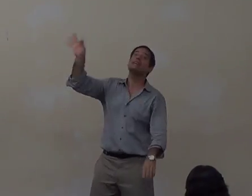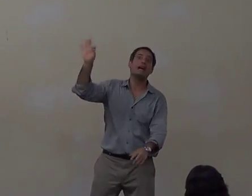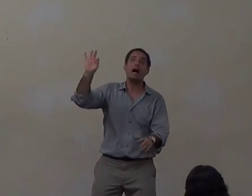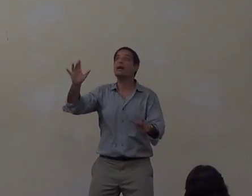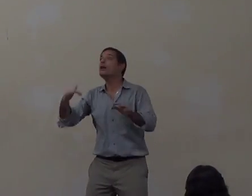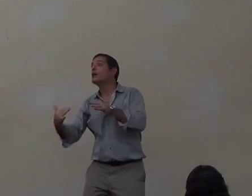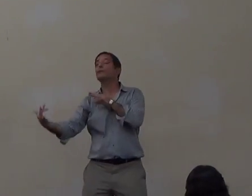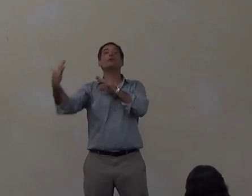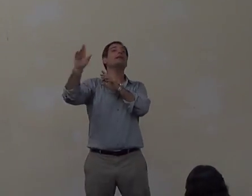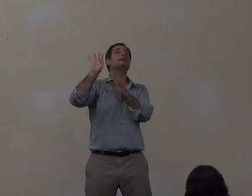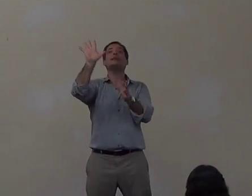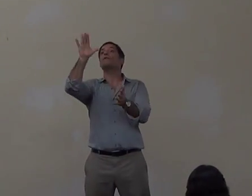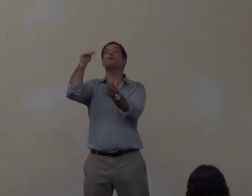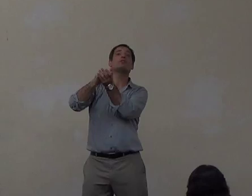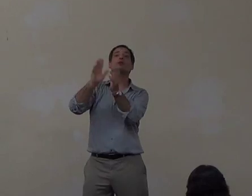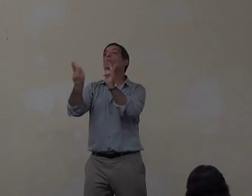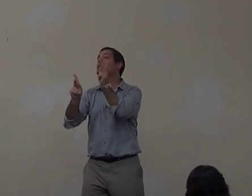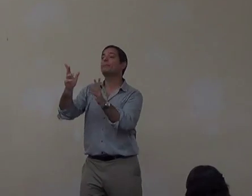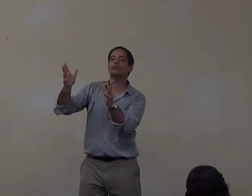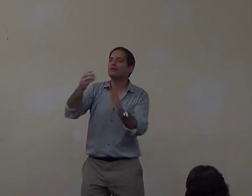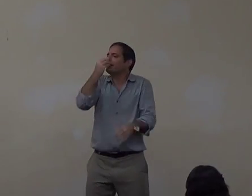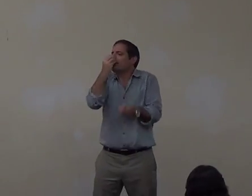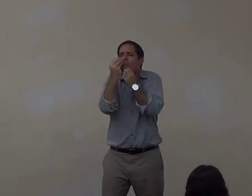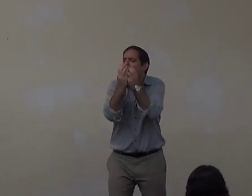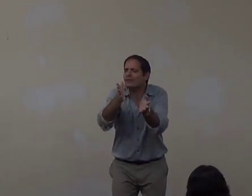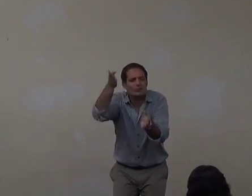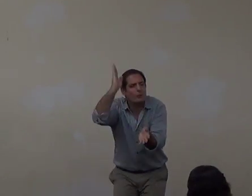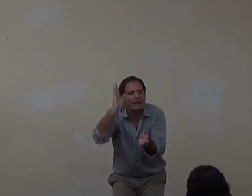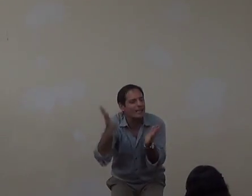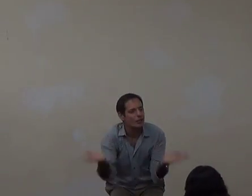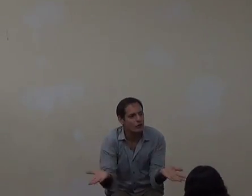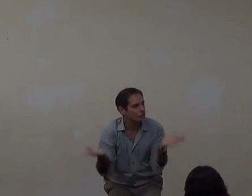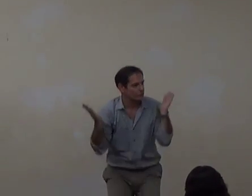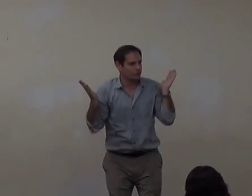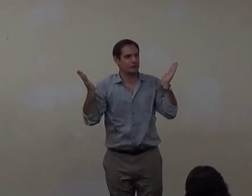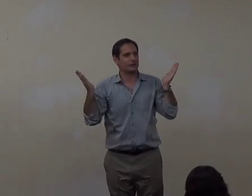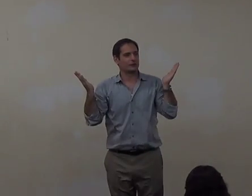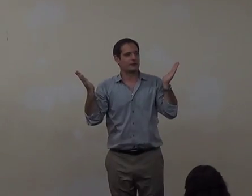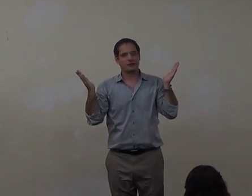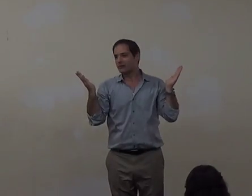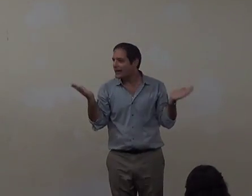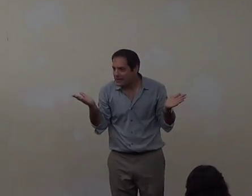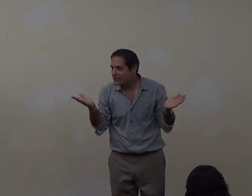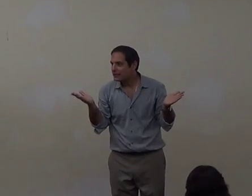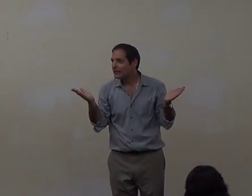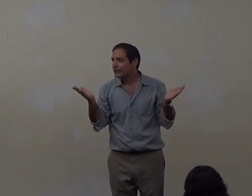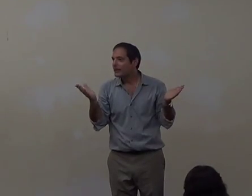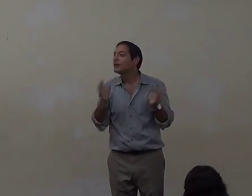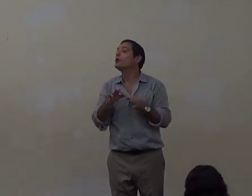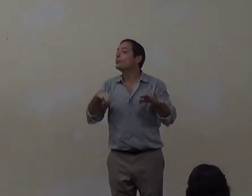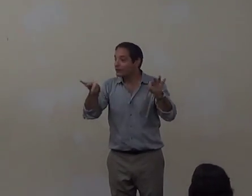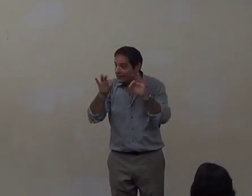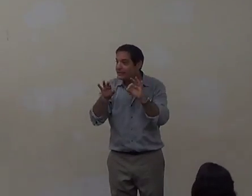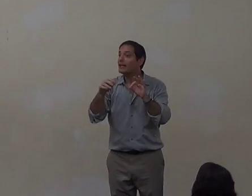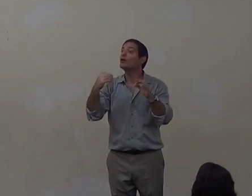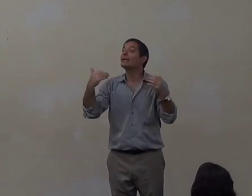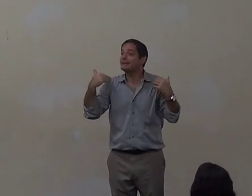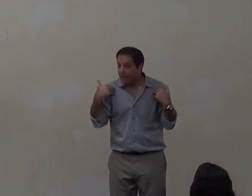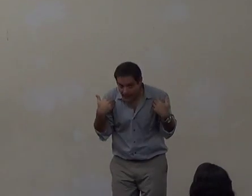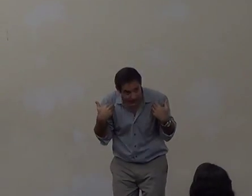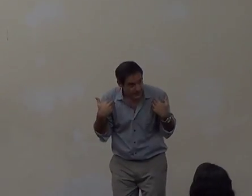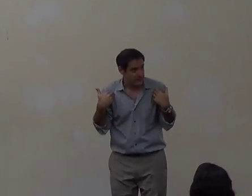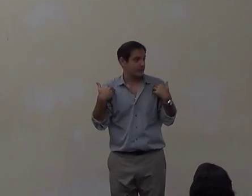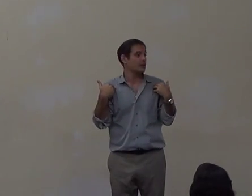que predicar en frente de 1000 personas. No importa eso para Dios, ¿ok? Lo importante es que